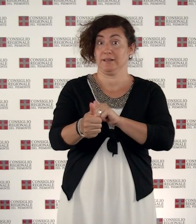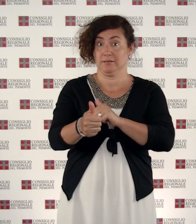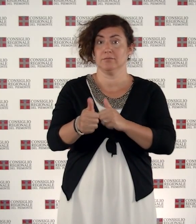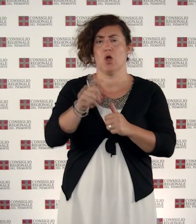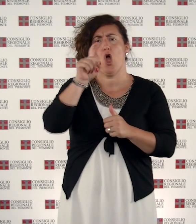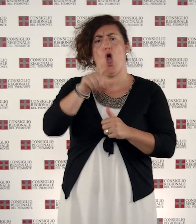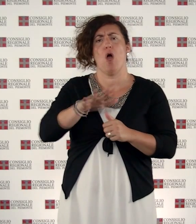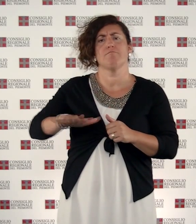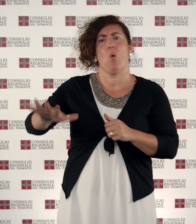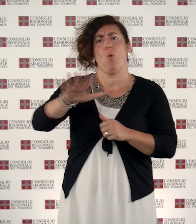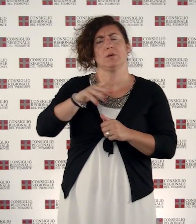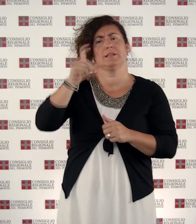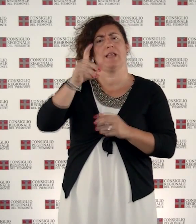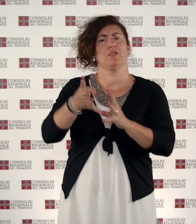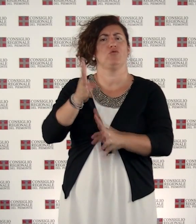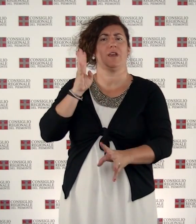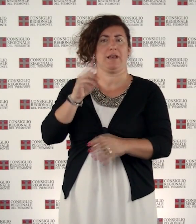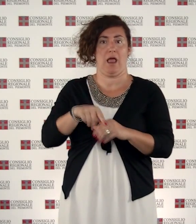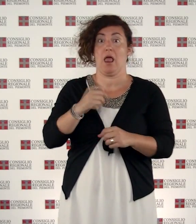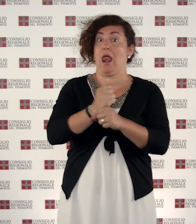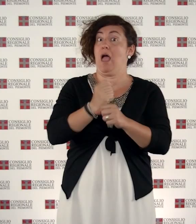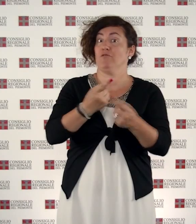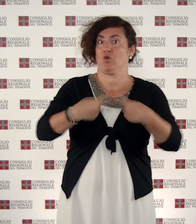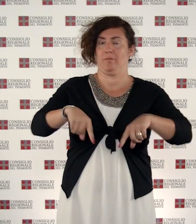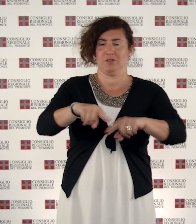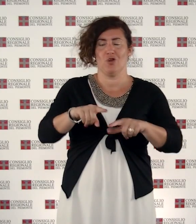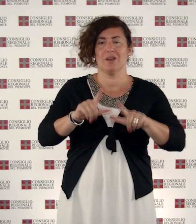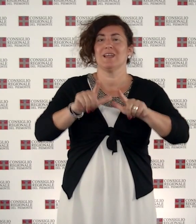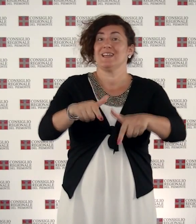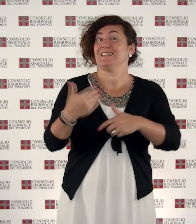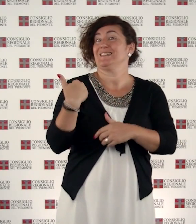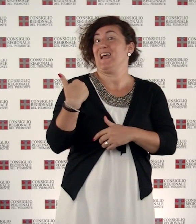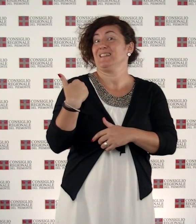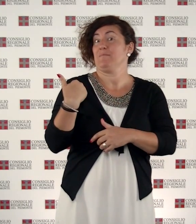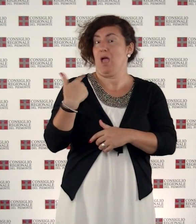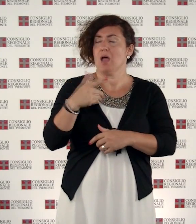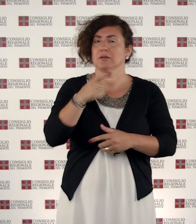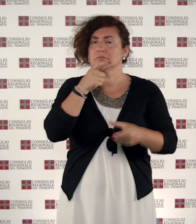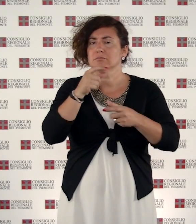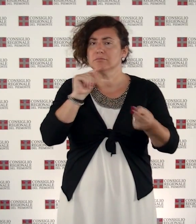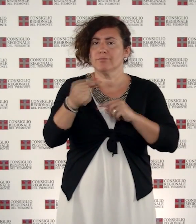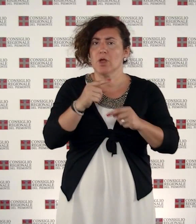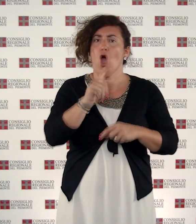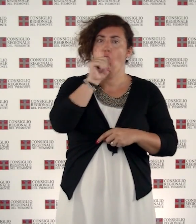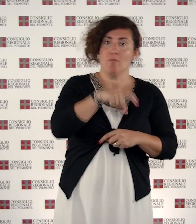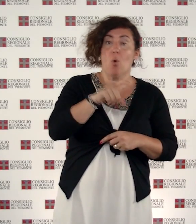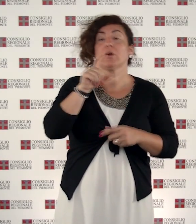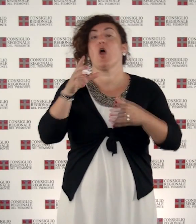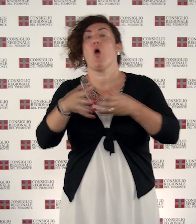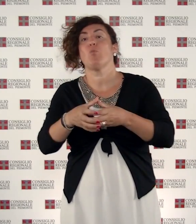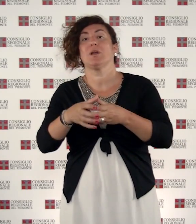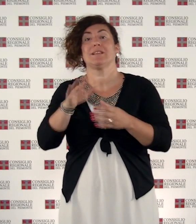lavori nelle commissioni in settimana si è discusso di fusioni di comuni e comunità montane in prima commissione